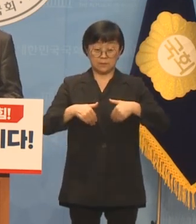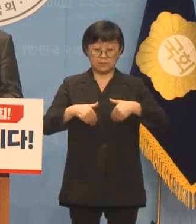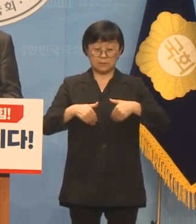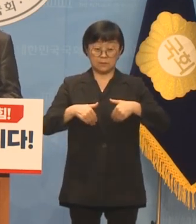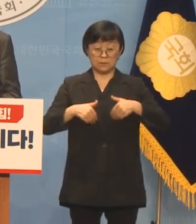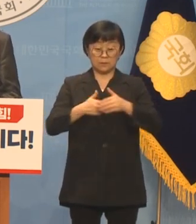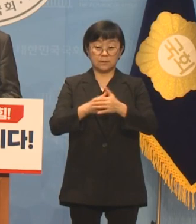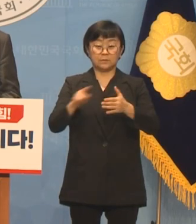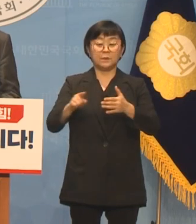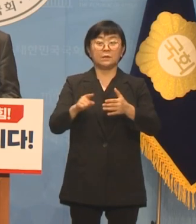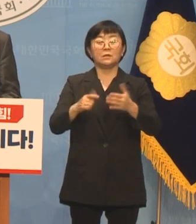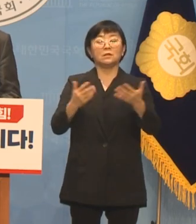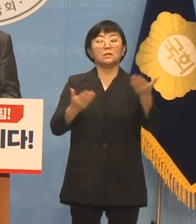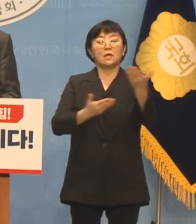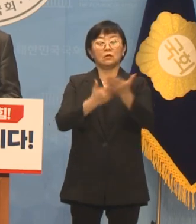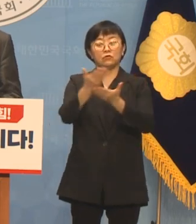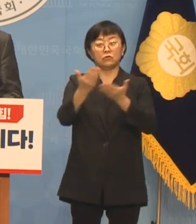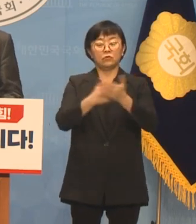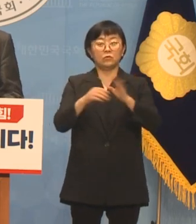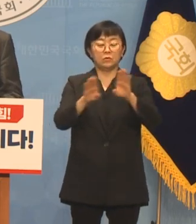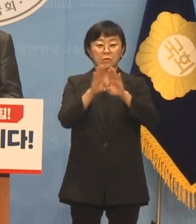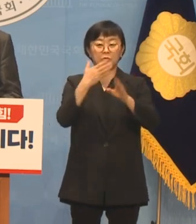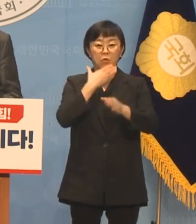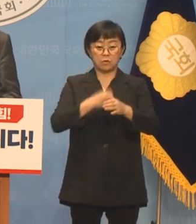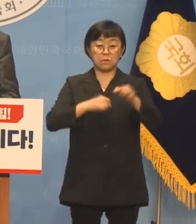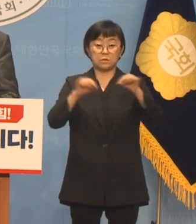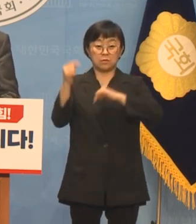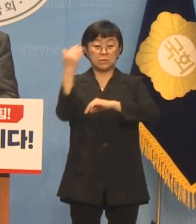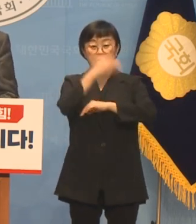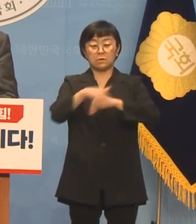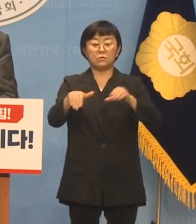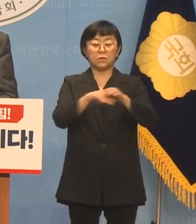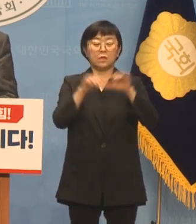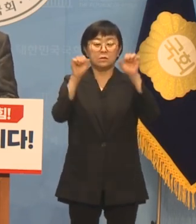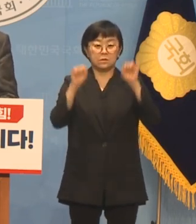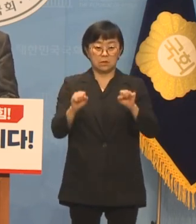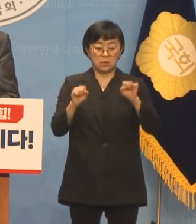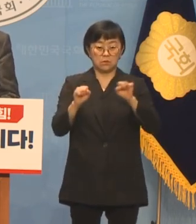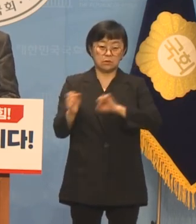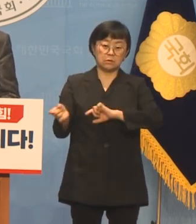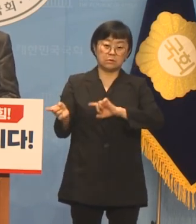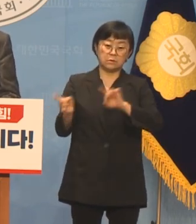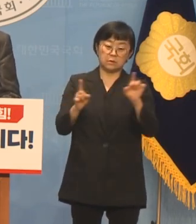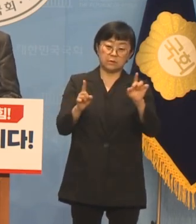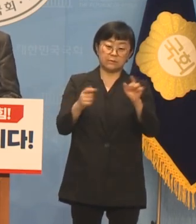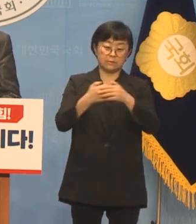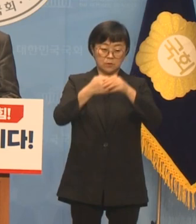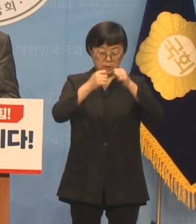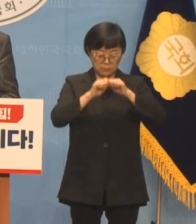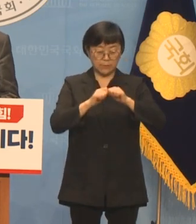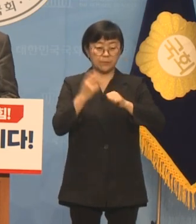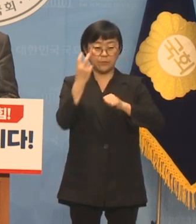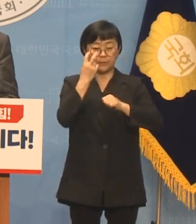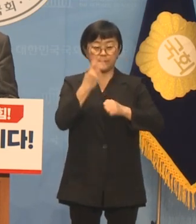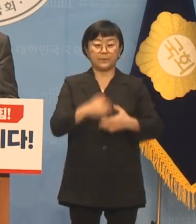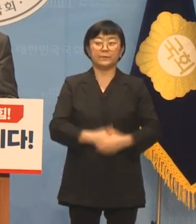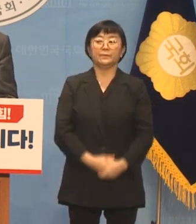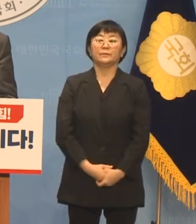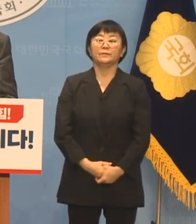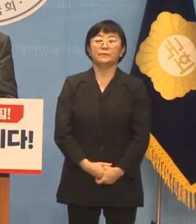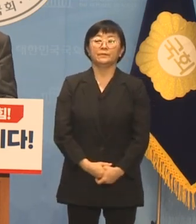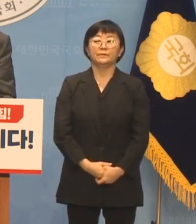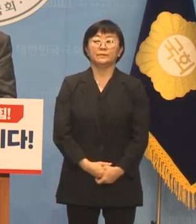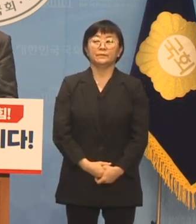따뜻함을 나누는 열린 복지정책과 문화체육 활성화를 세심히 챙기겠습니다.